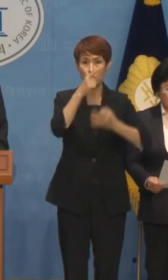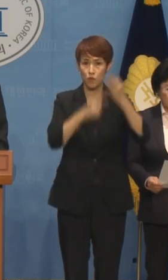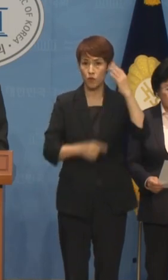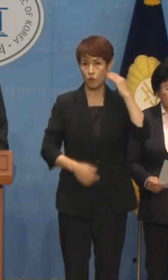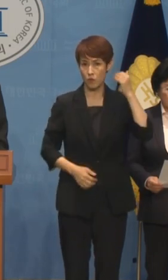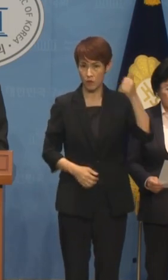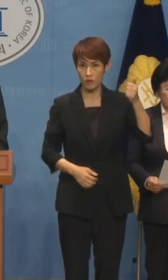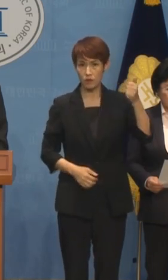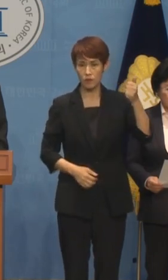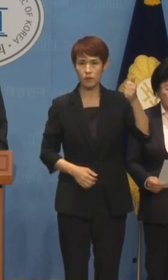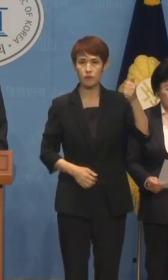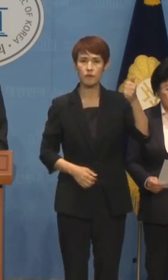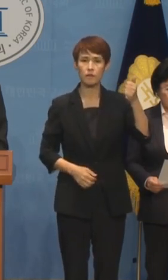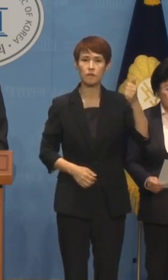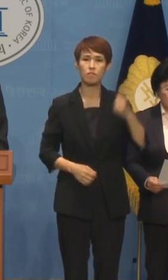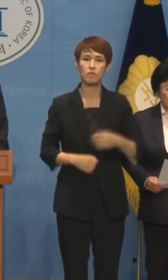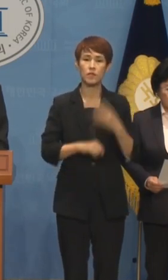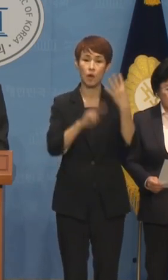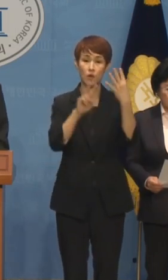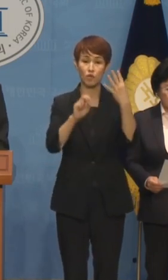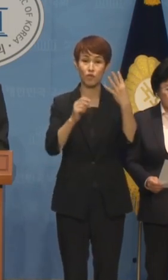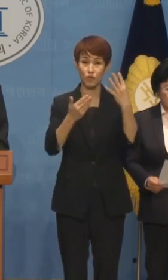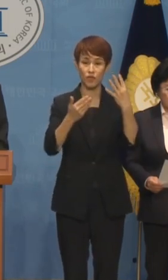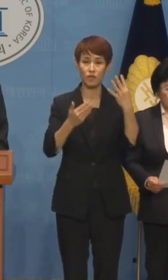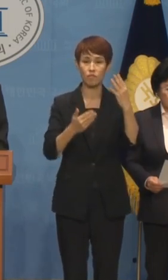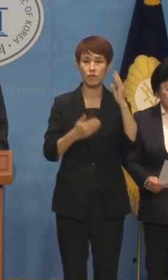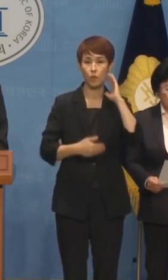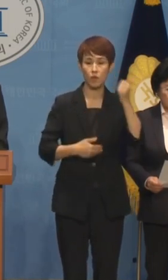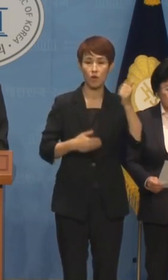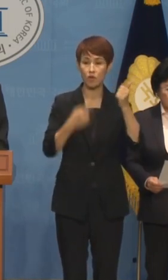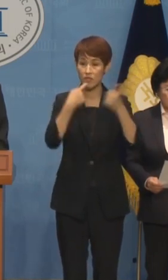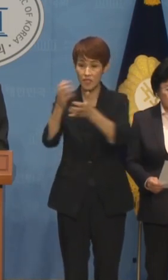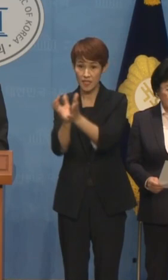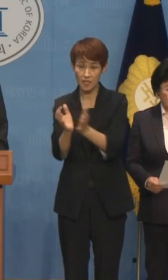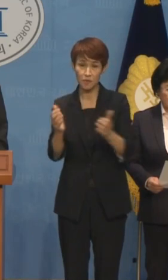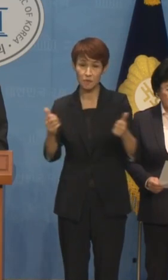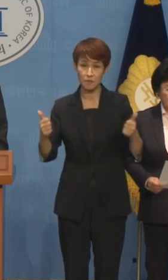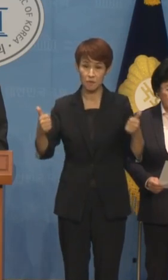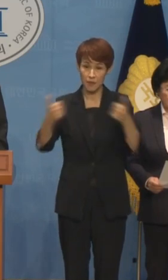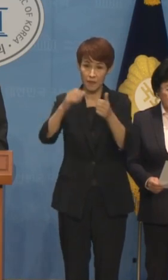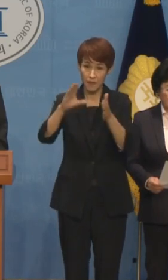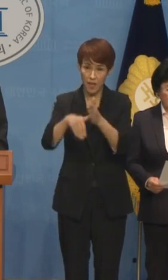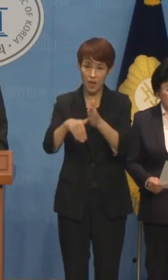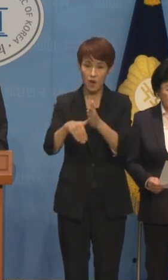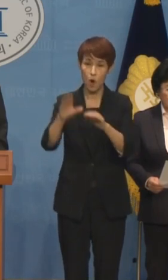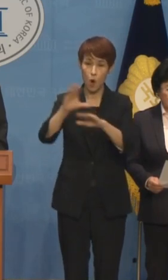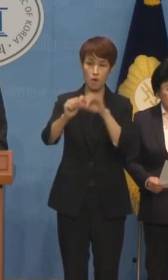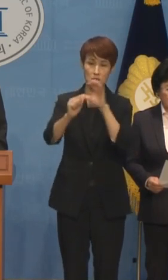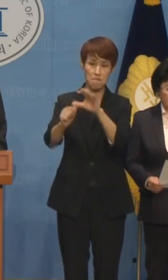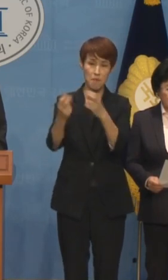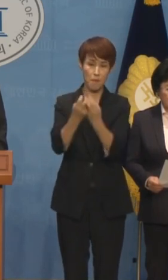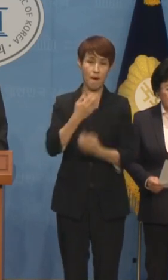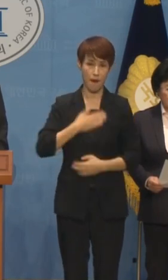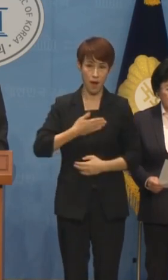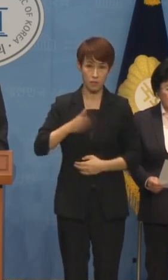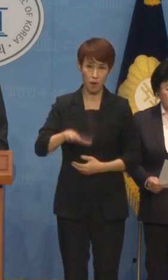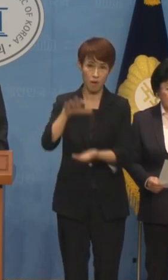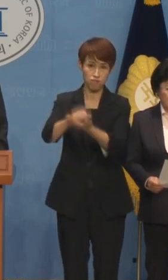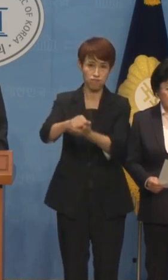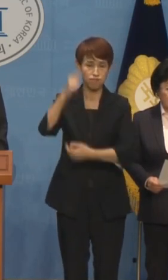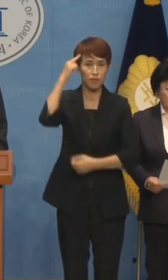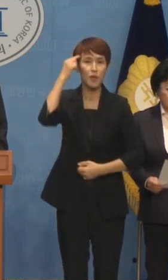대통령은 지난 29일 영수회담에서 언론을 쥘 방법을 잘 알지만 언론을 장악할 생각이